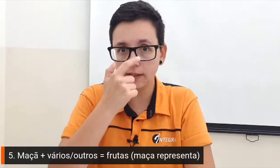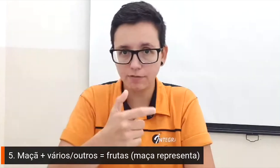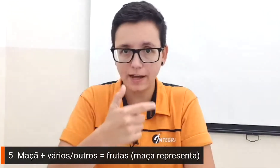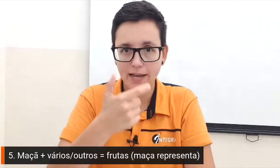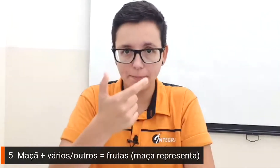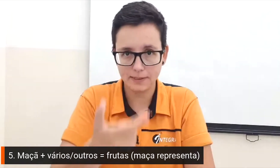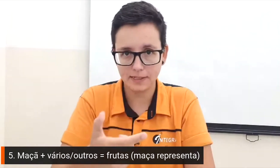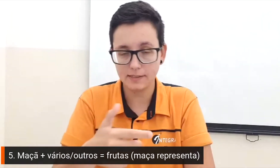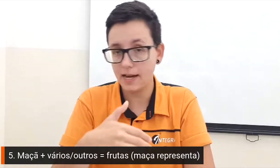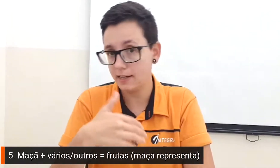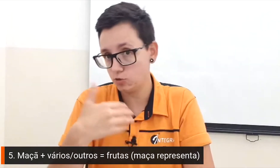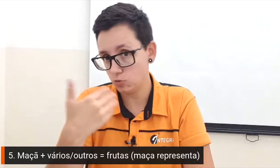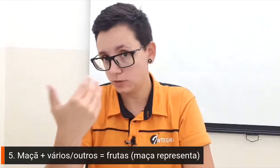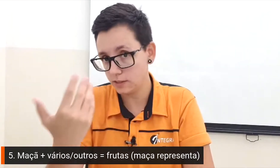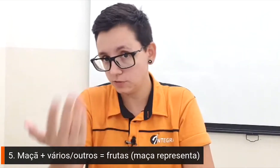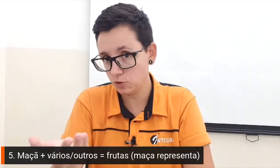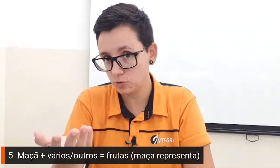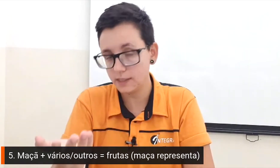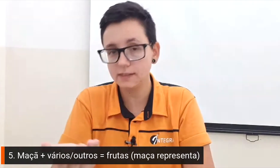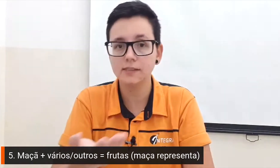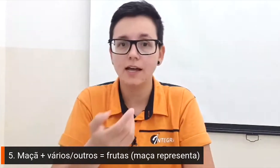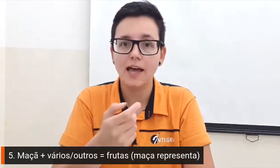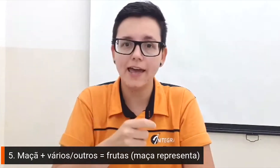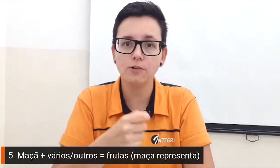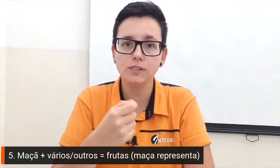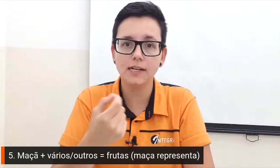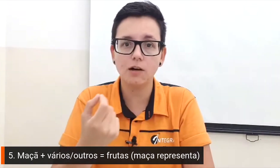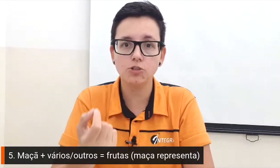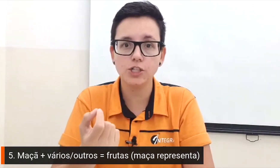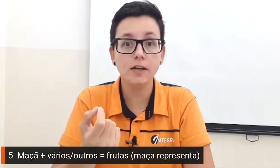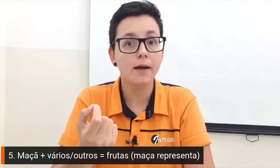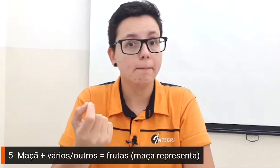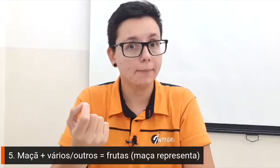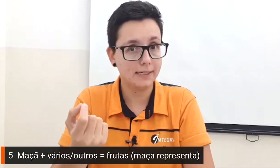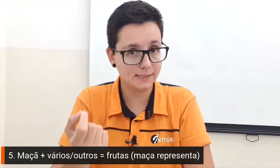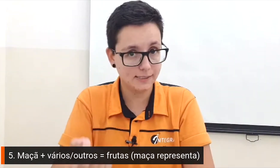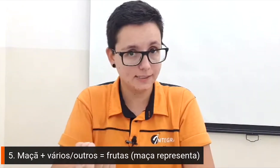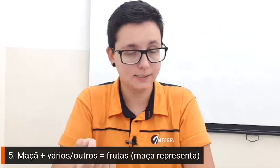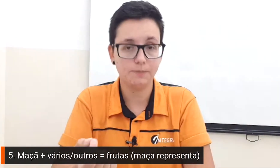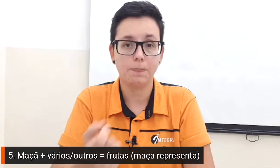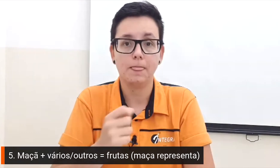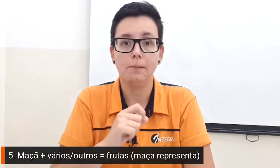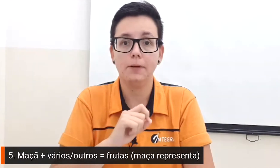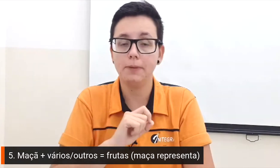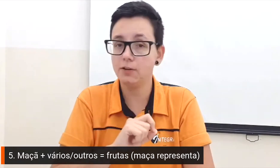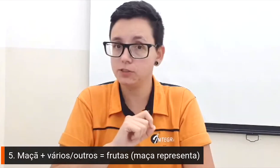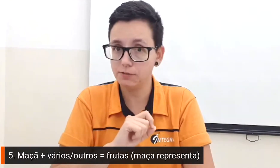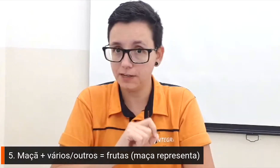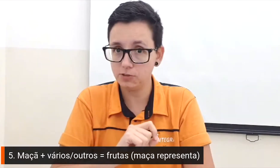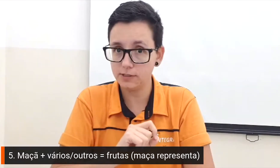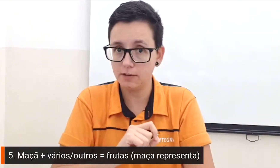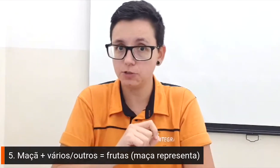vai representar as outras frutas é o sinal de maçã. Primeiro você faz o sinal de